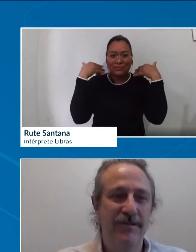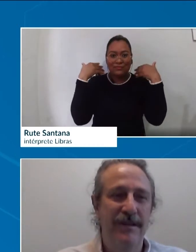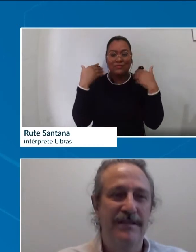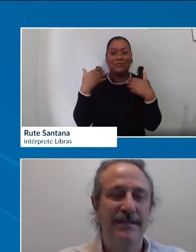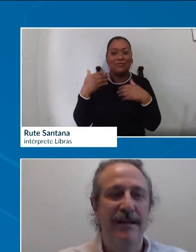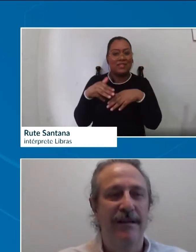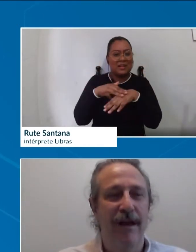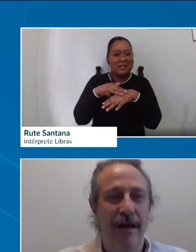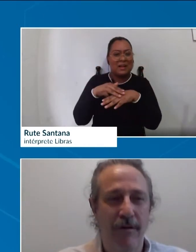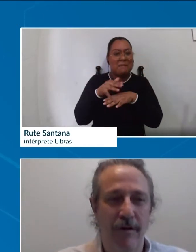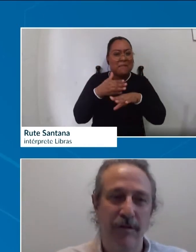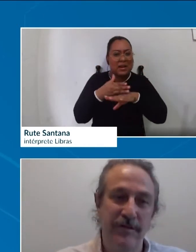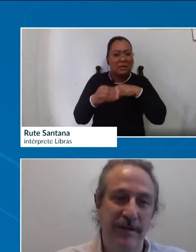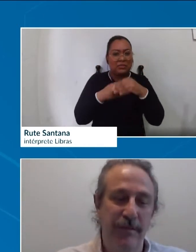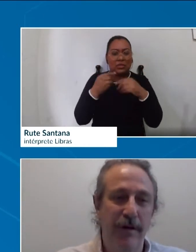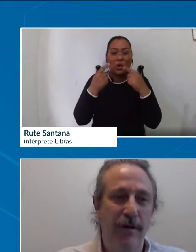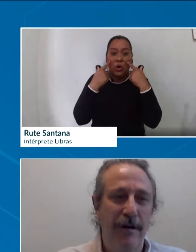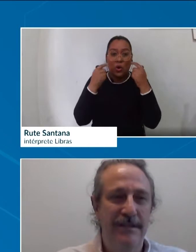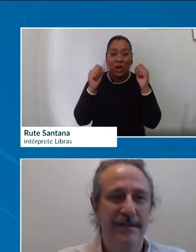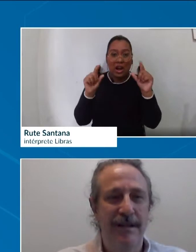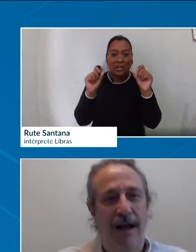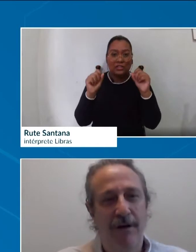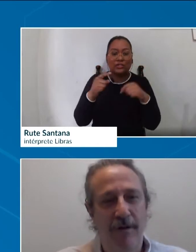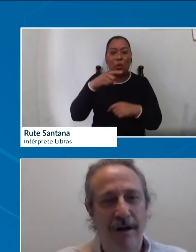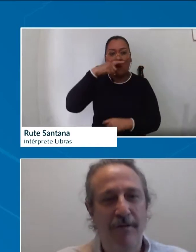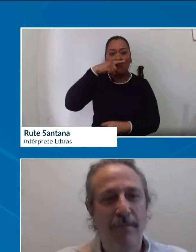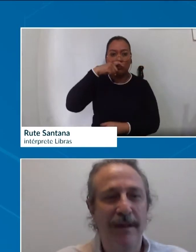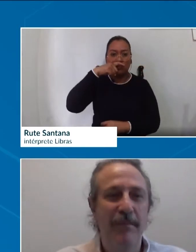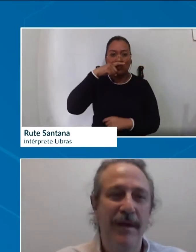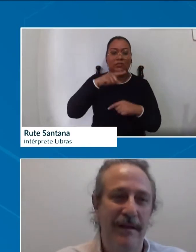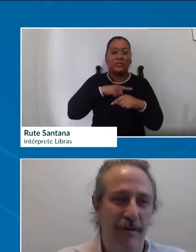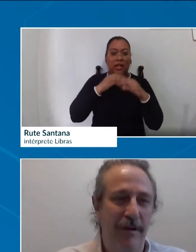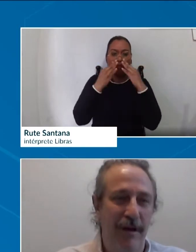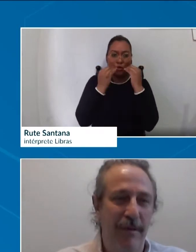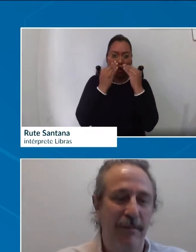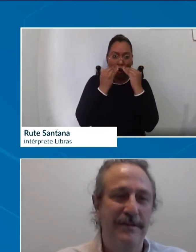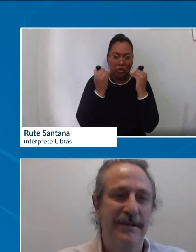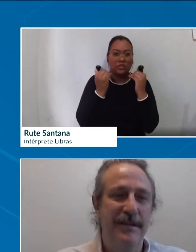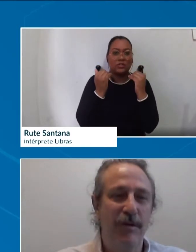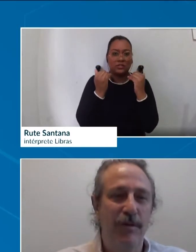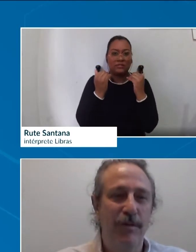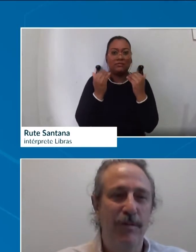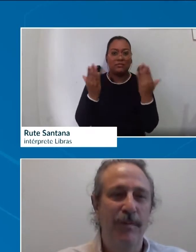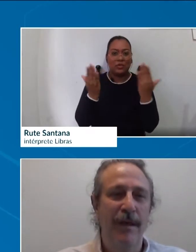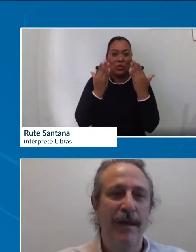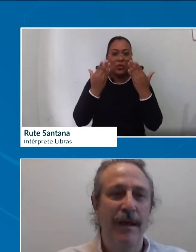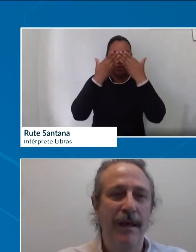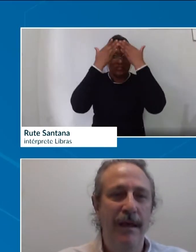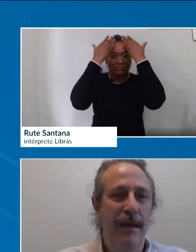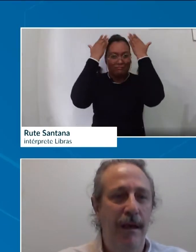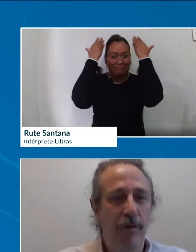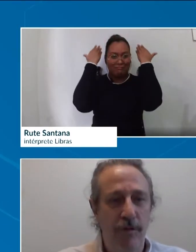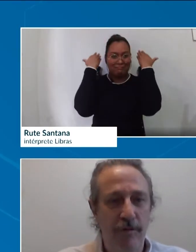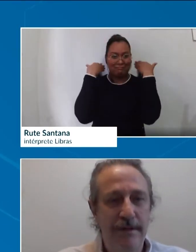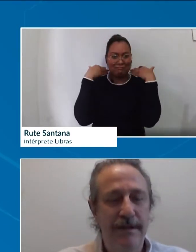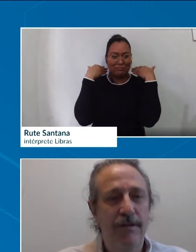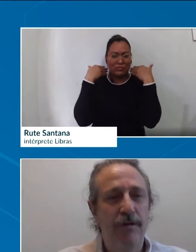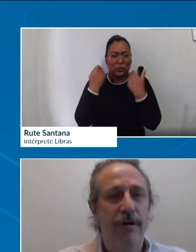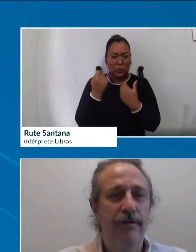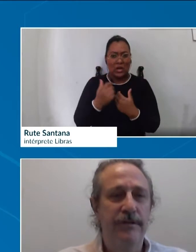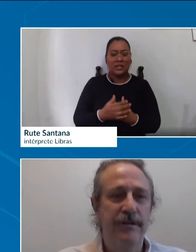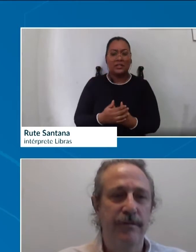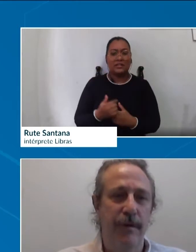claros, azuis, estou usando bigode, agora com a pandemia, então eu tenho o cabelo bastante longo, e eu estou